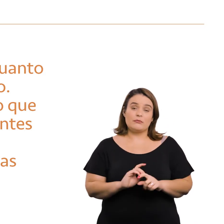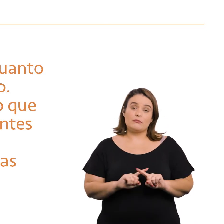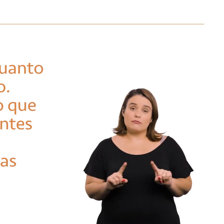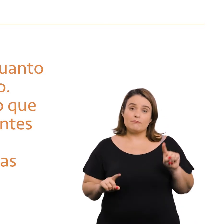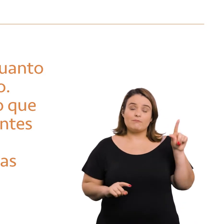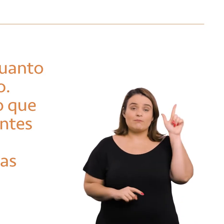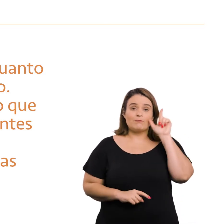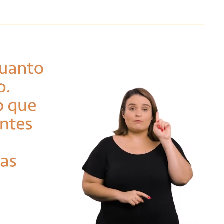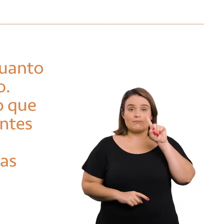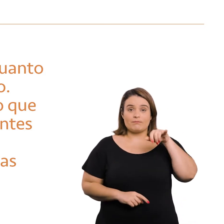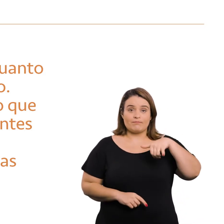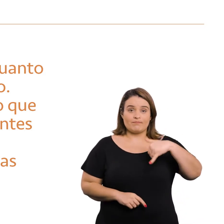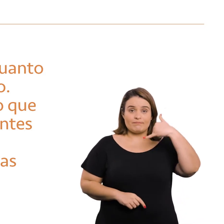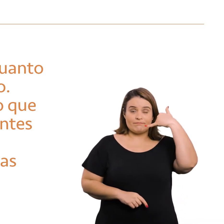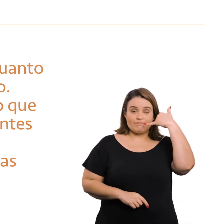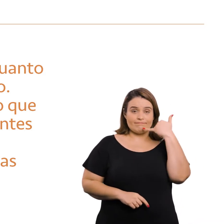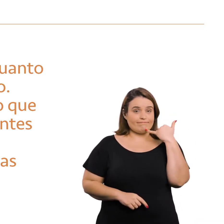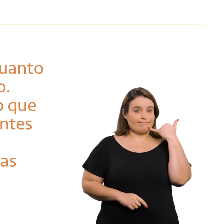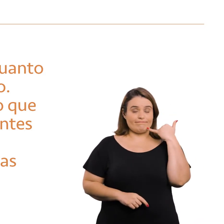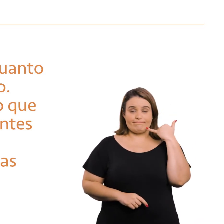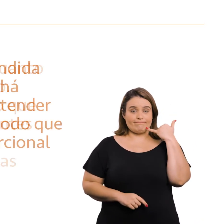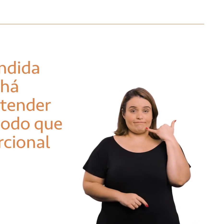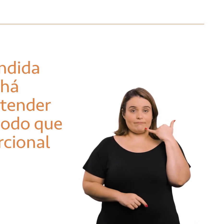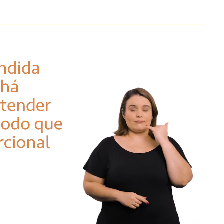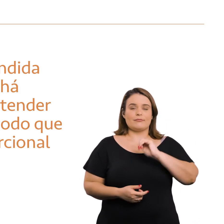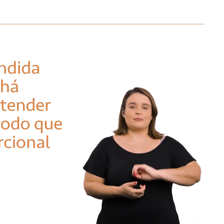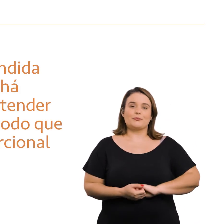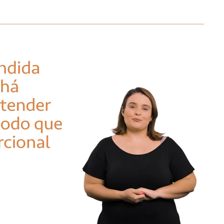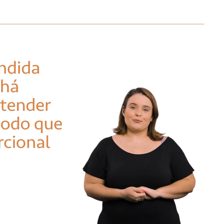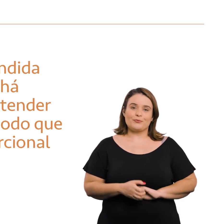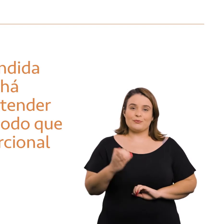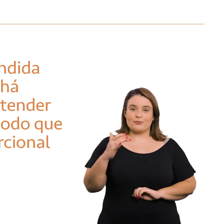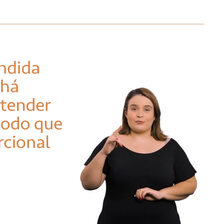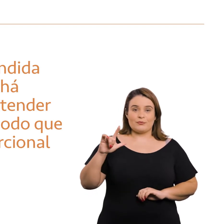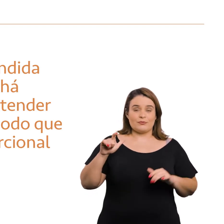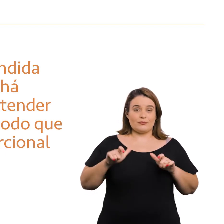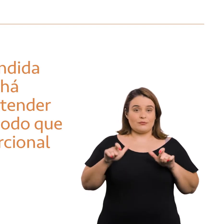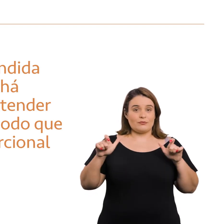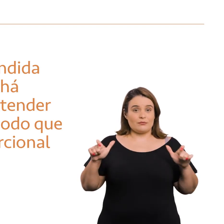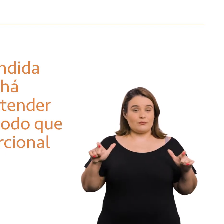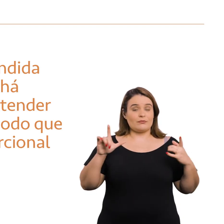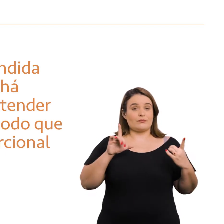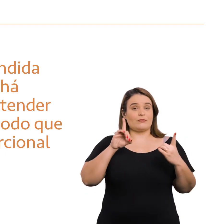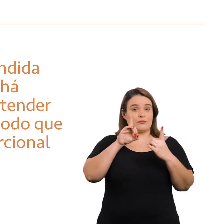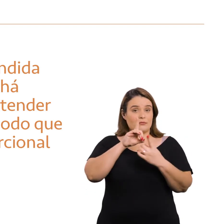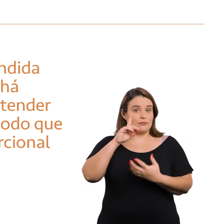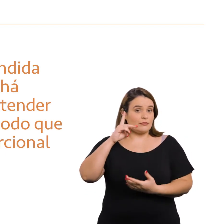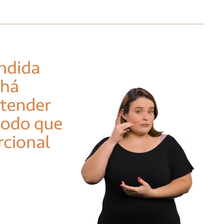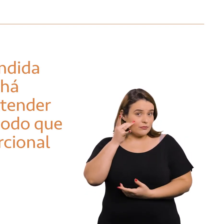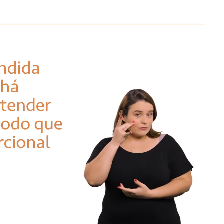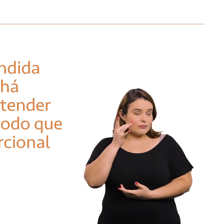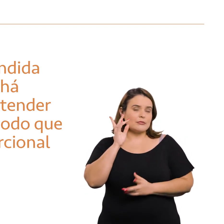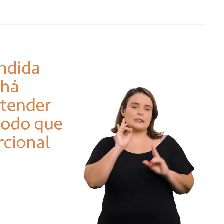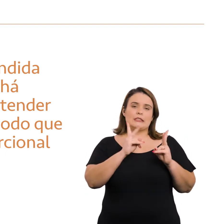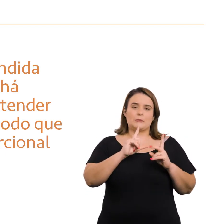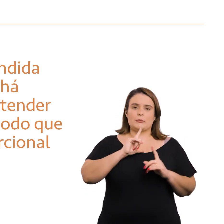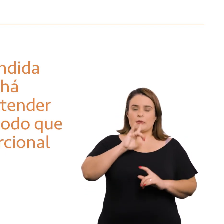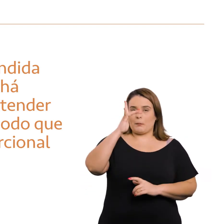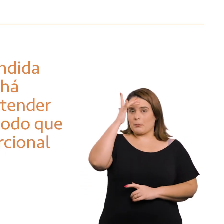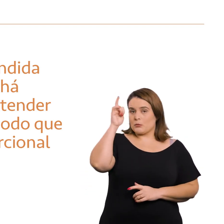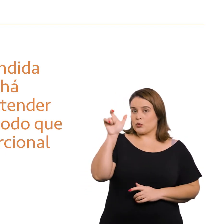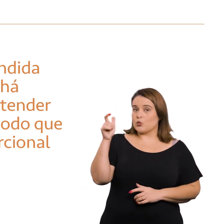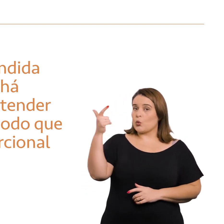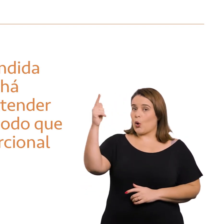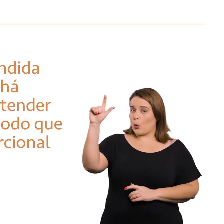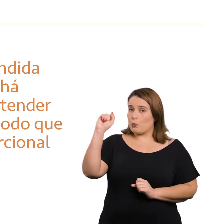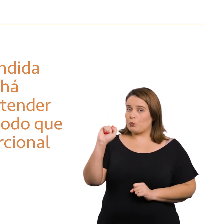mas ela não conseguirá atender chamadas telefônicas. A maioria dos clientes é atendida na loja em pessoa, e sempre há